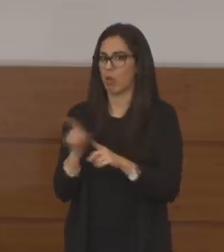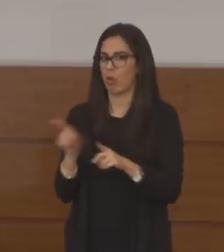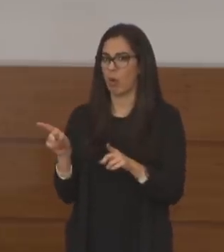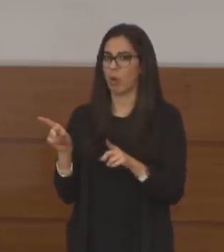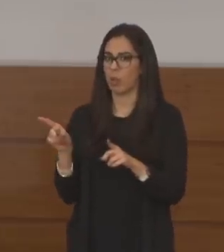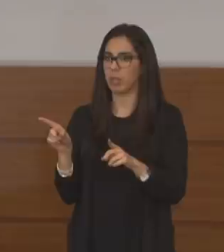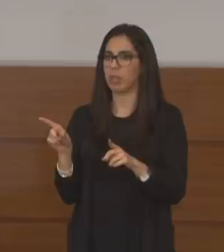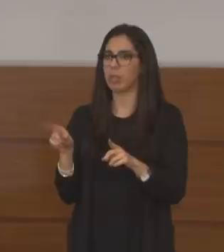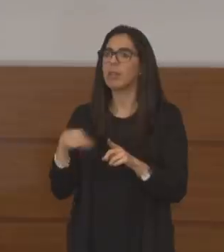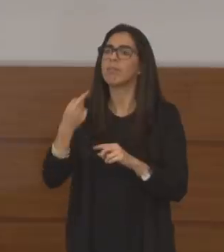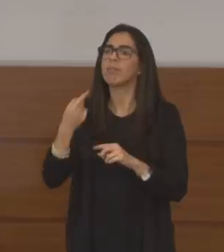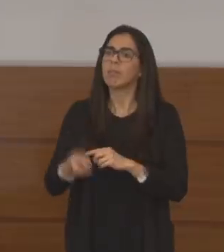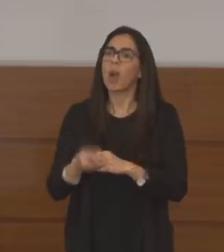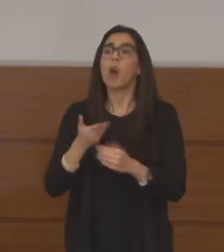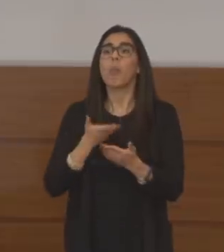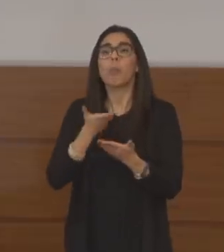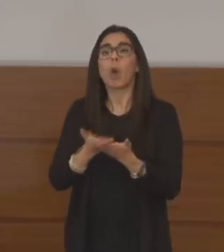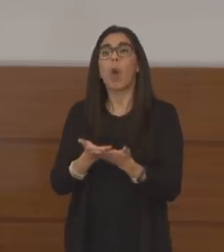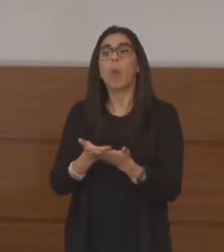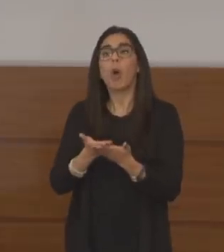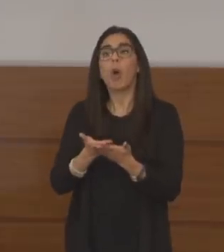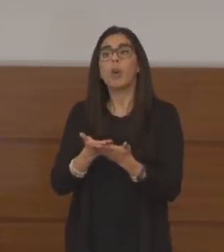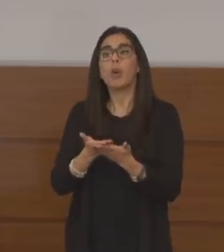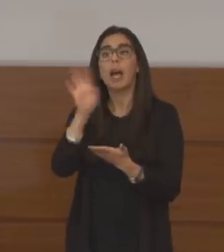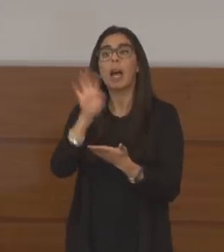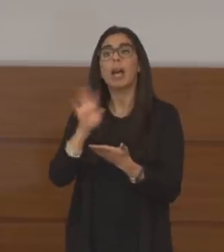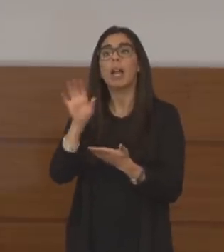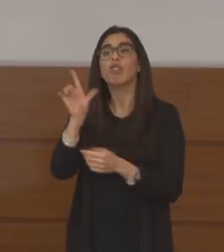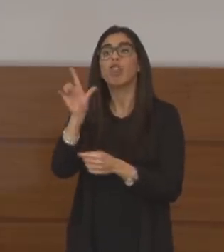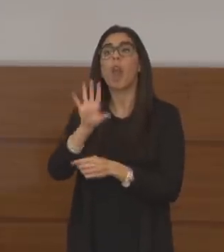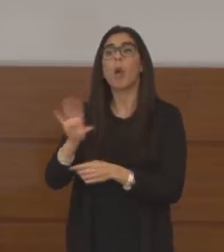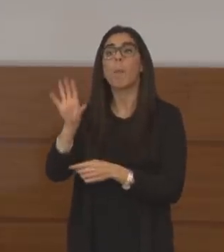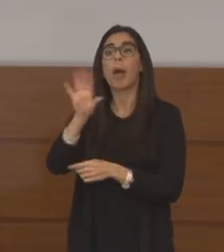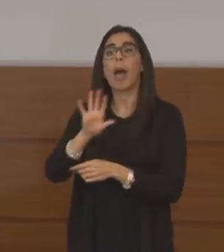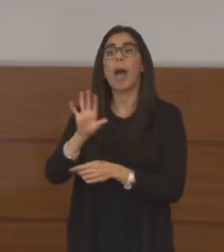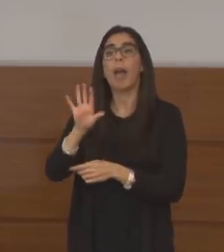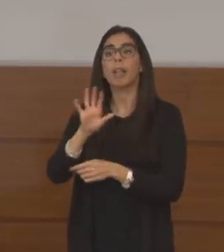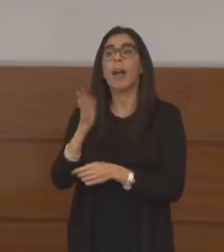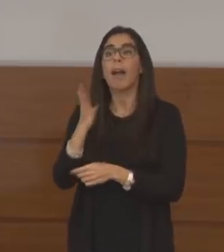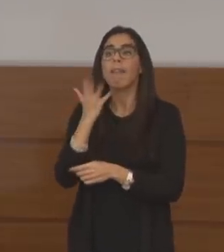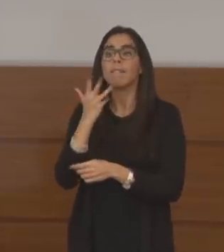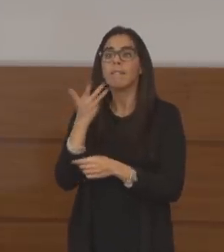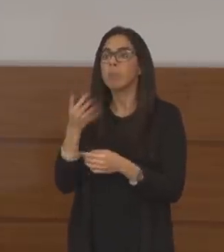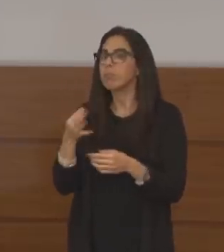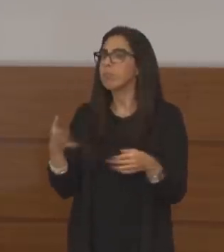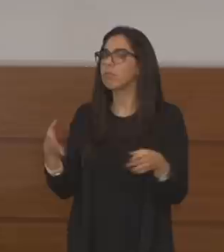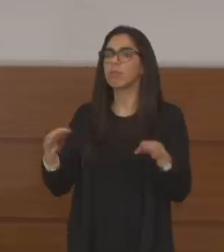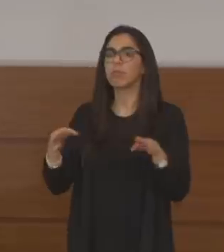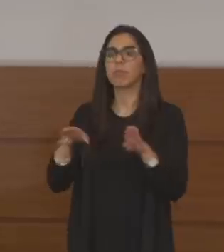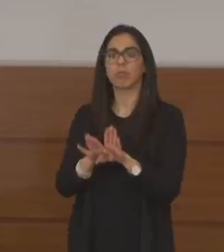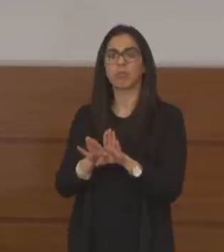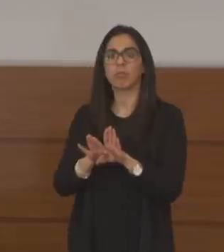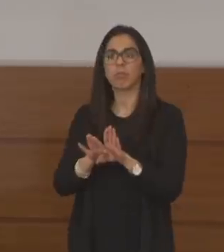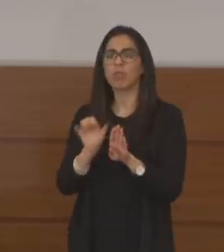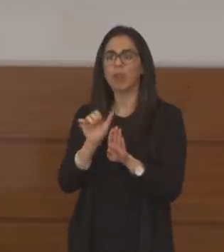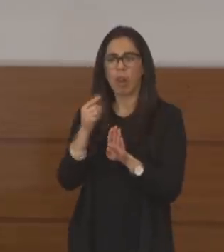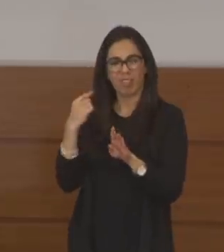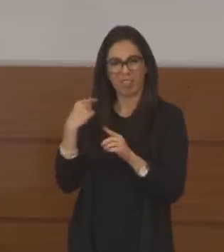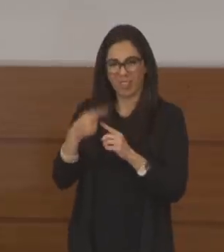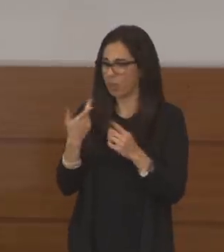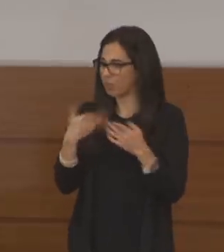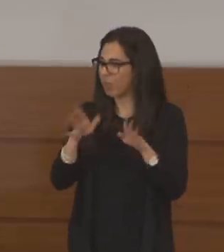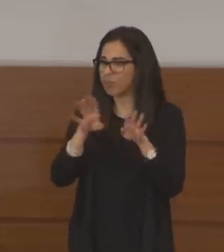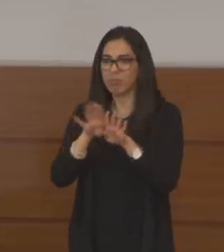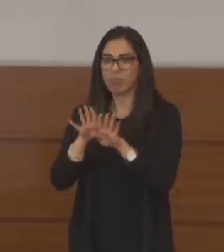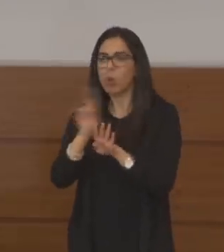giudicate la proposta della regione lumbard lombardia che vorrebbe chiudere non solo quello che è stato difeso fino adesso ma anche